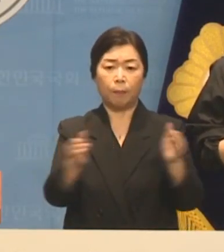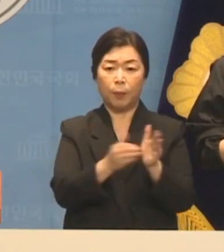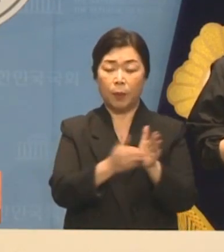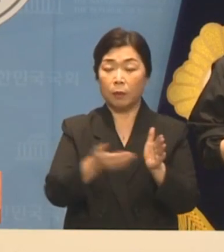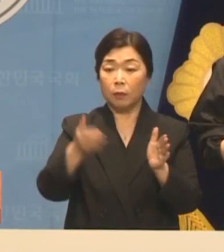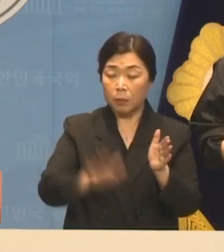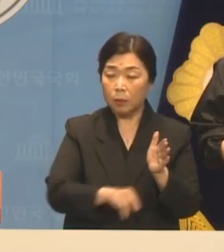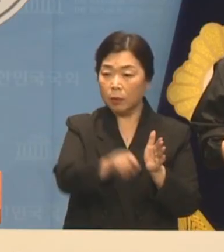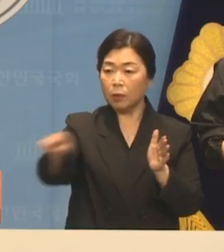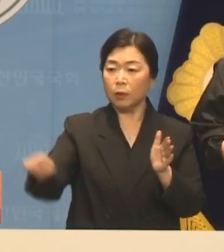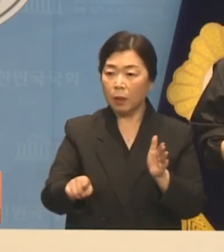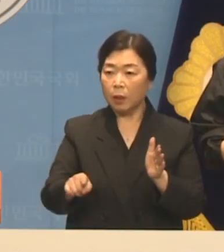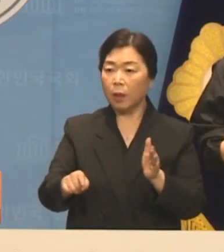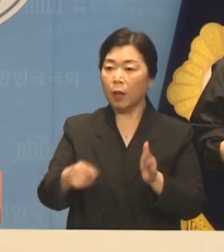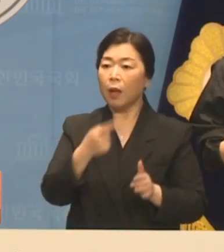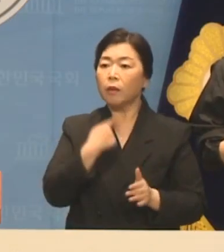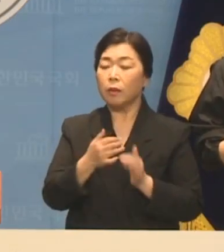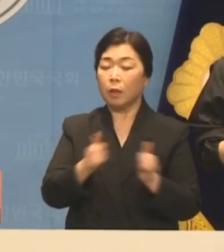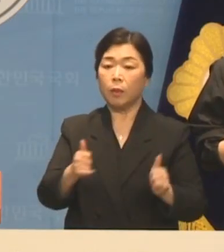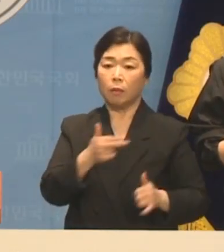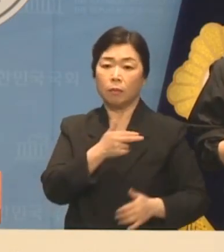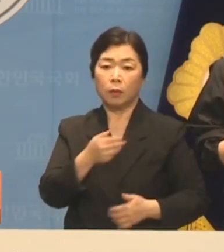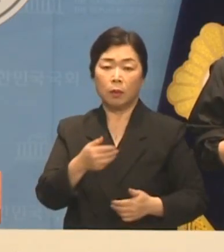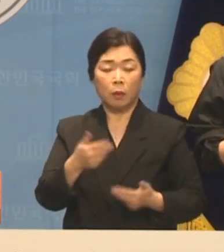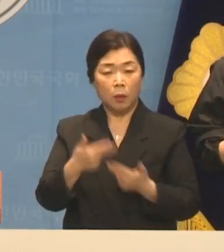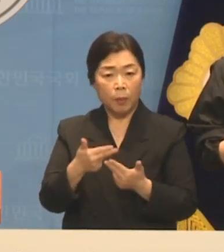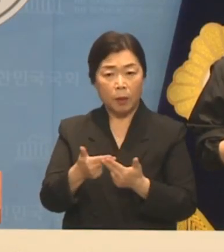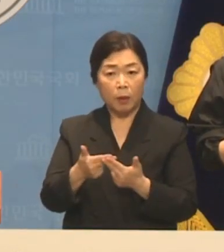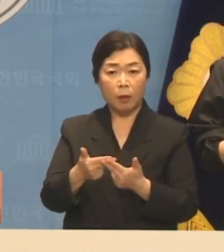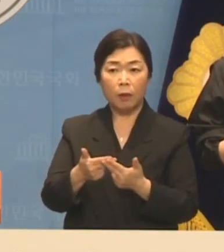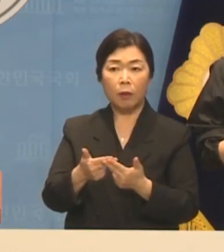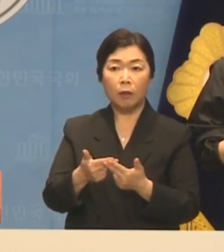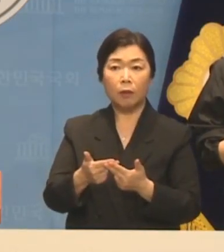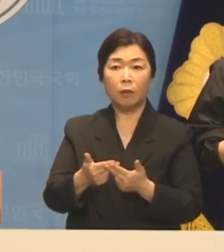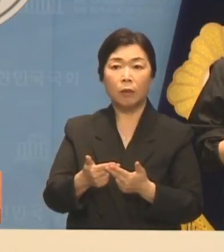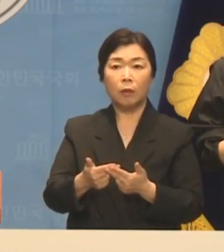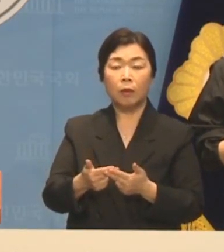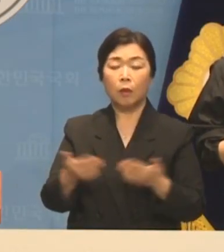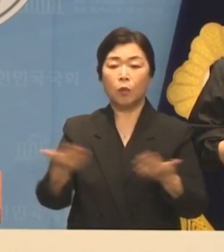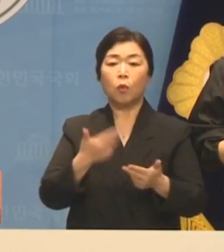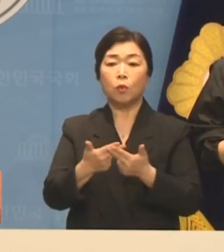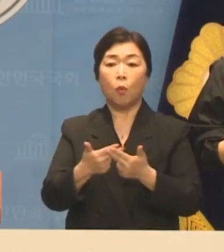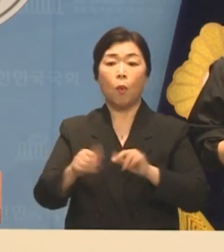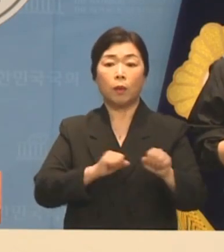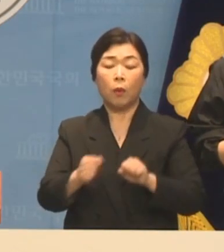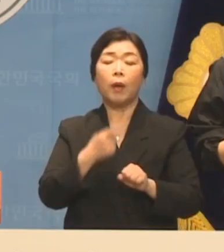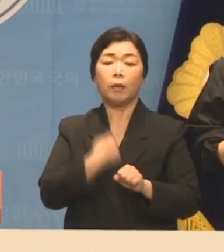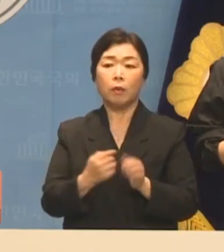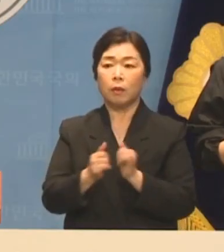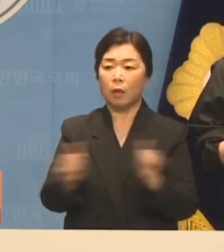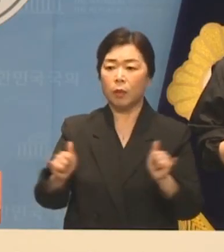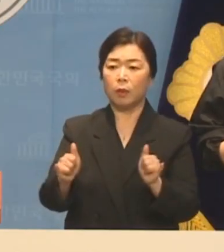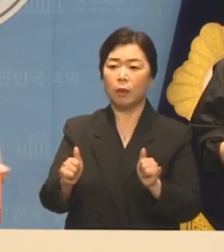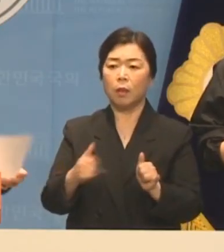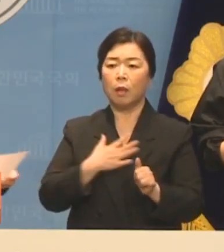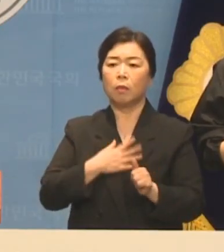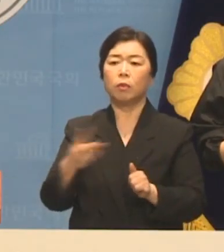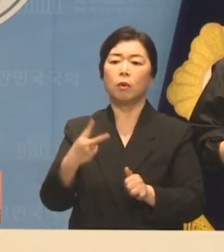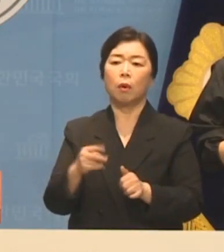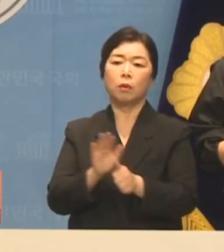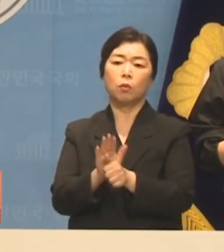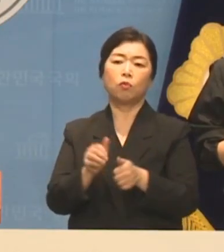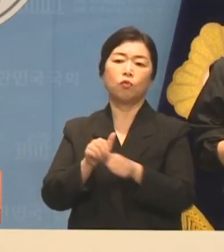조합원의 구역에 백업 기사를 투입하지 않는 방식으로 일부러 수행률을 떨어뜨려 조합원을 해고하려고 합니다.